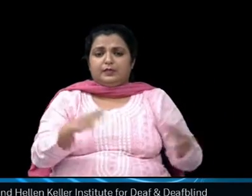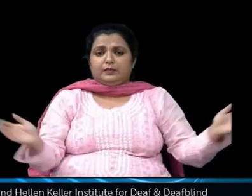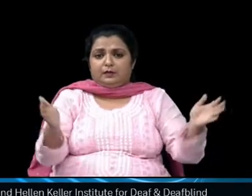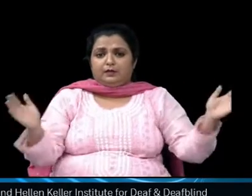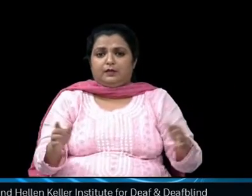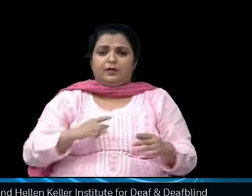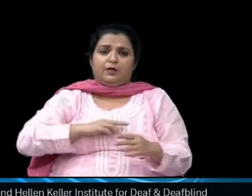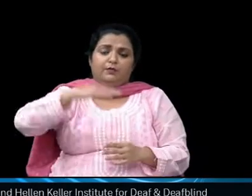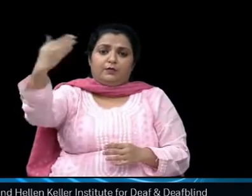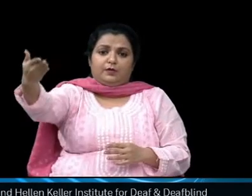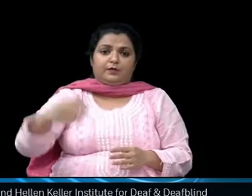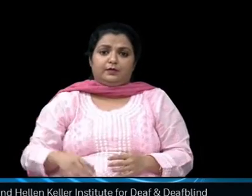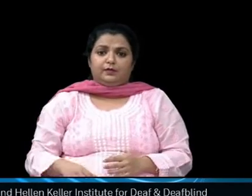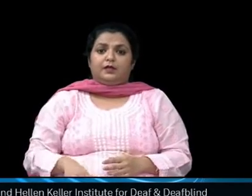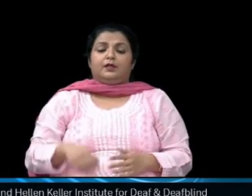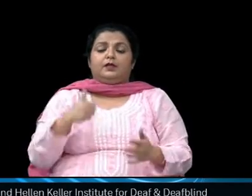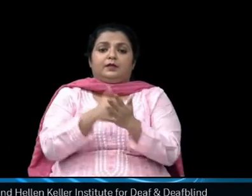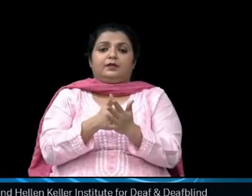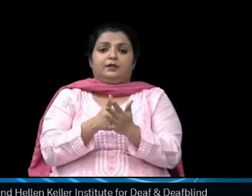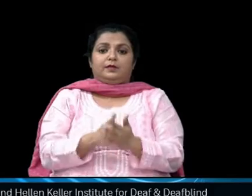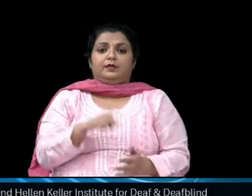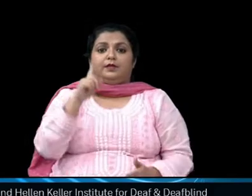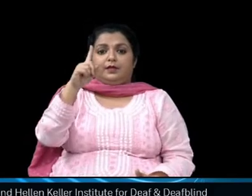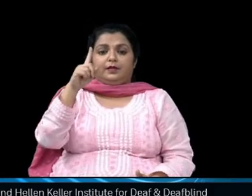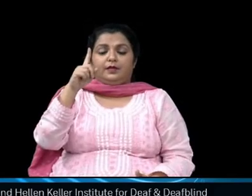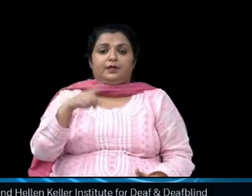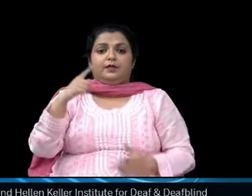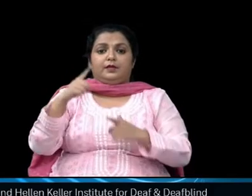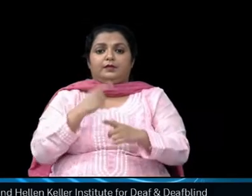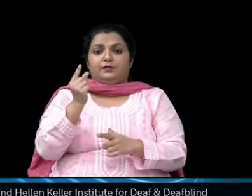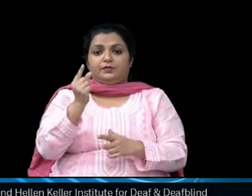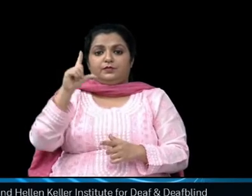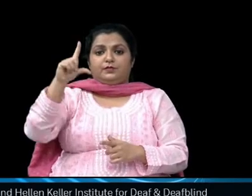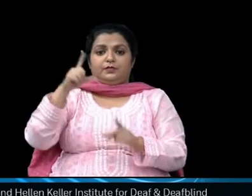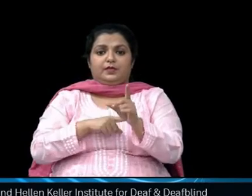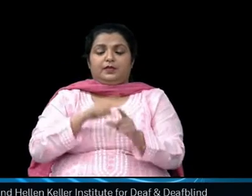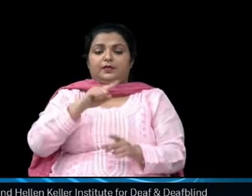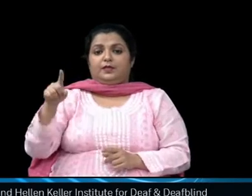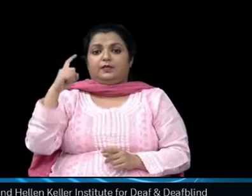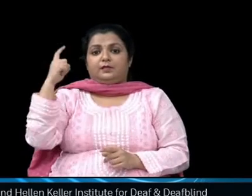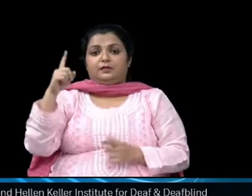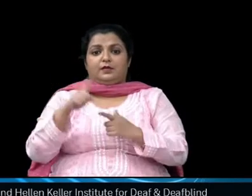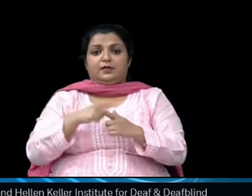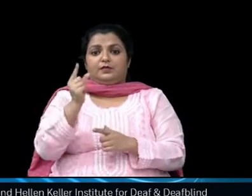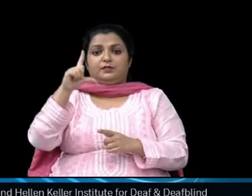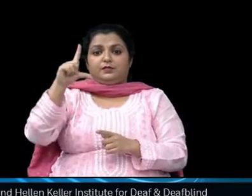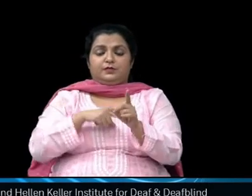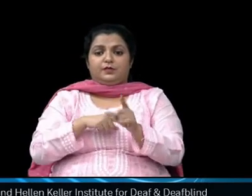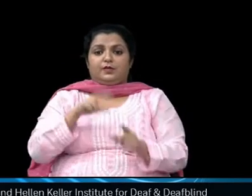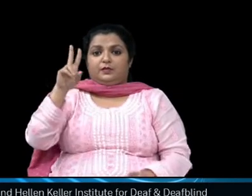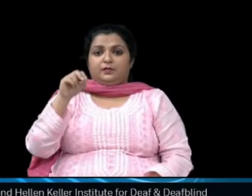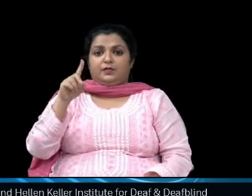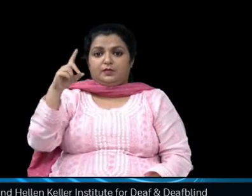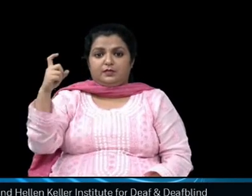तालिक रामिनंचा अधिका अधिक सावाग प्राफ्त वावला या दुष्टी ने सदर्व योजना रापदी ने ये तसूल